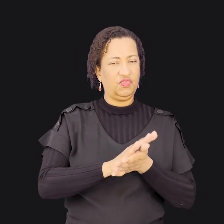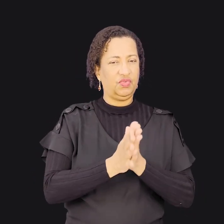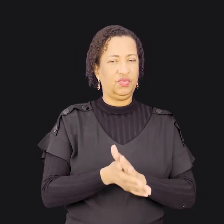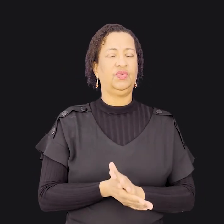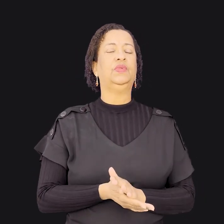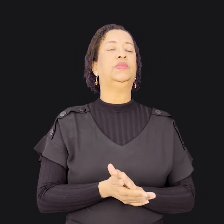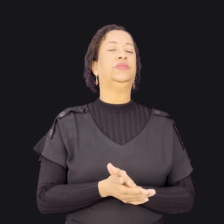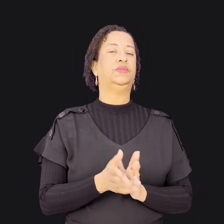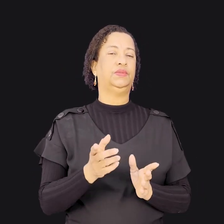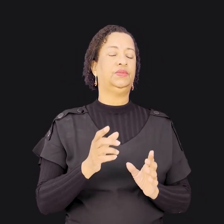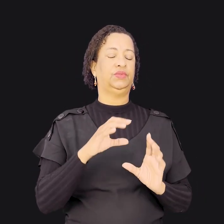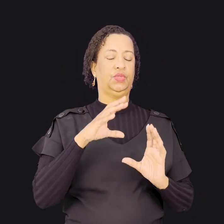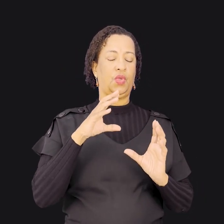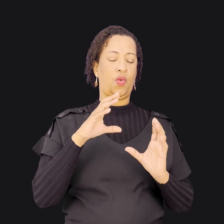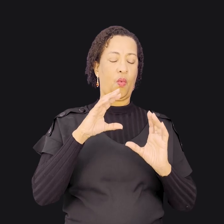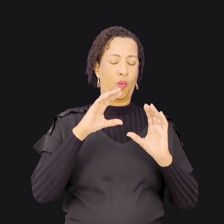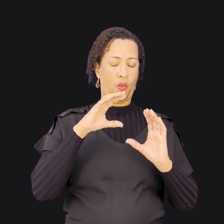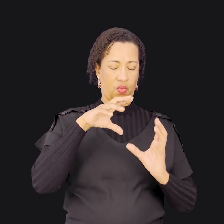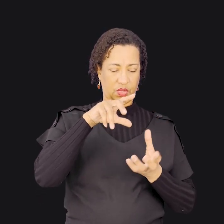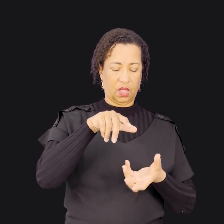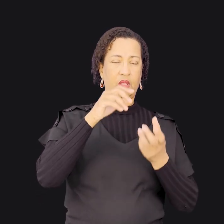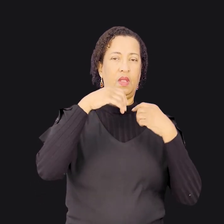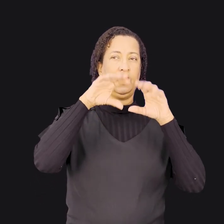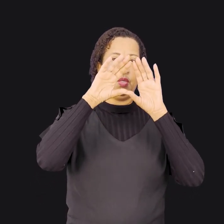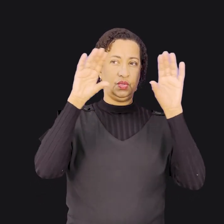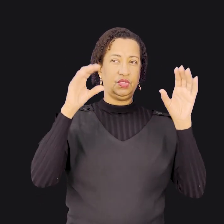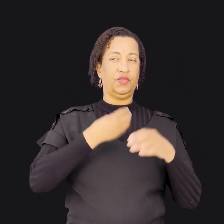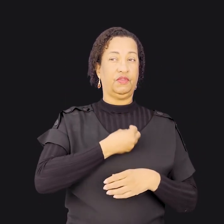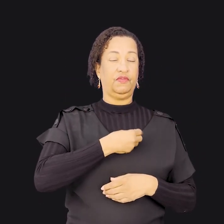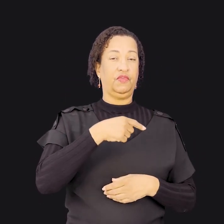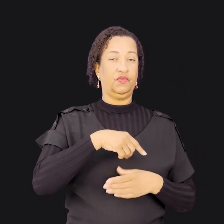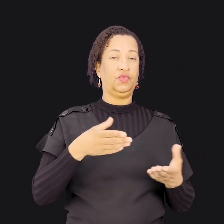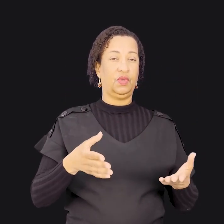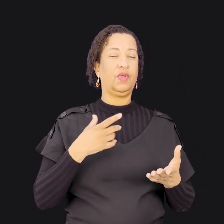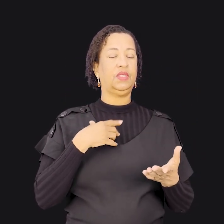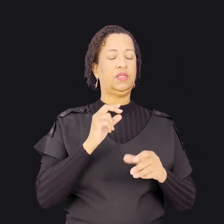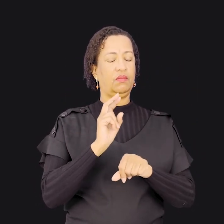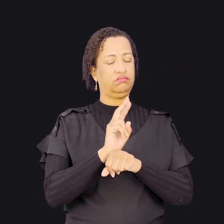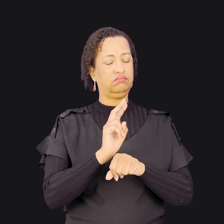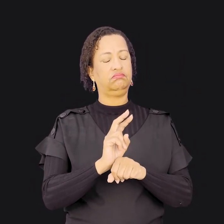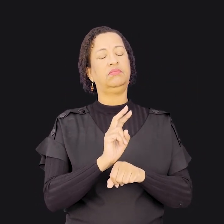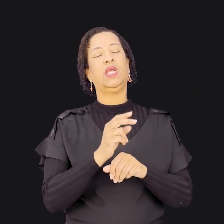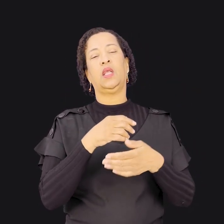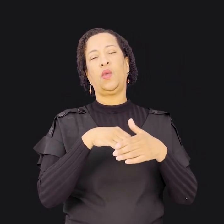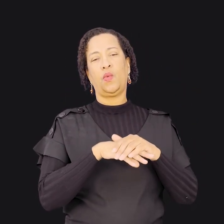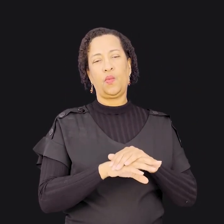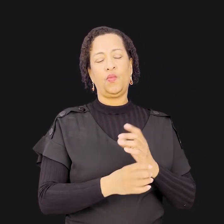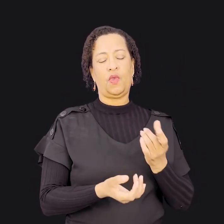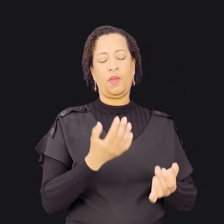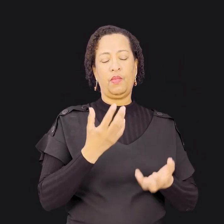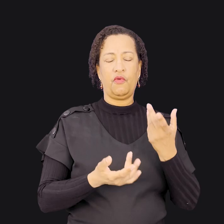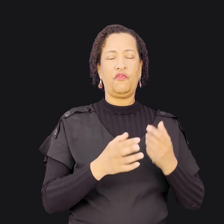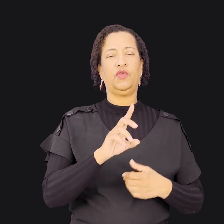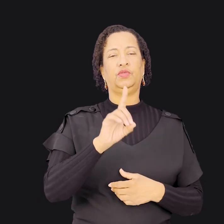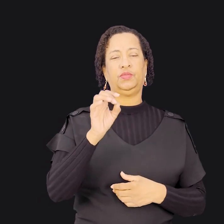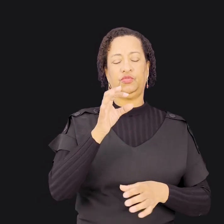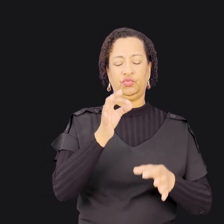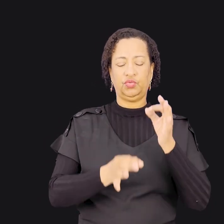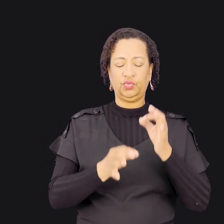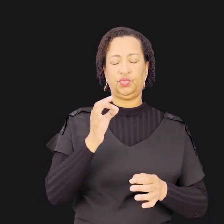Pela mesma palavra os céus e a terra que agora existem estão reservados para o fogo, guardados para o dia do juízo e para a